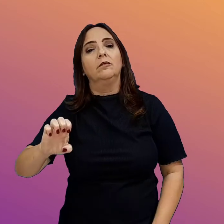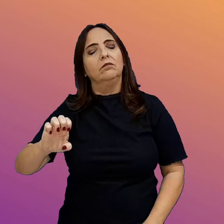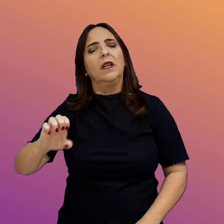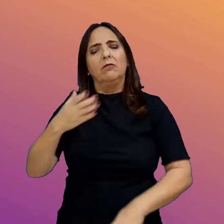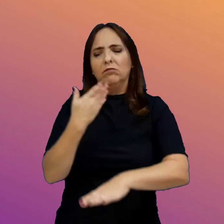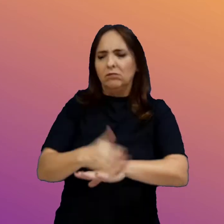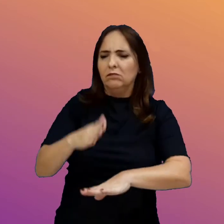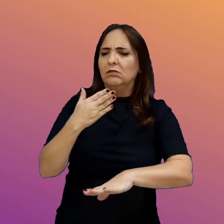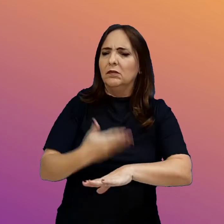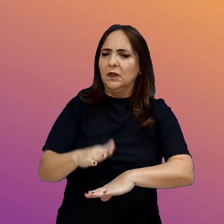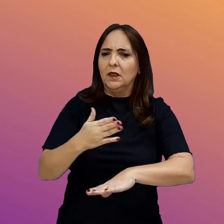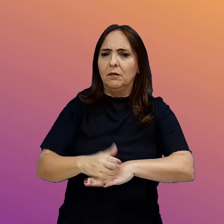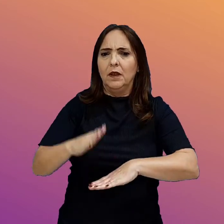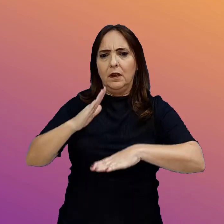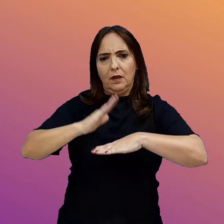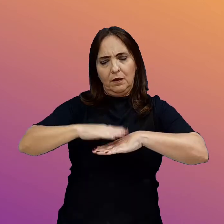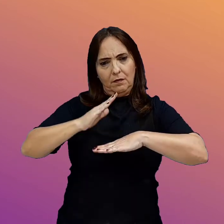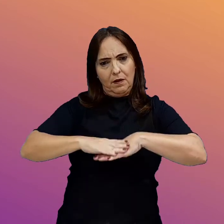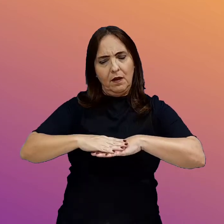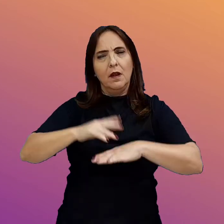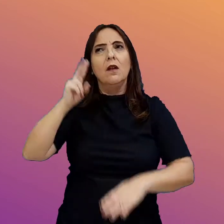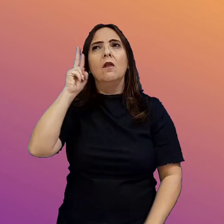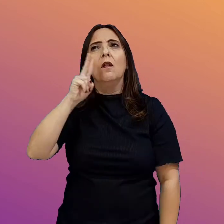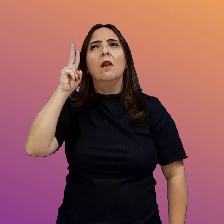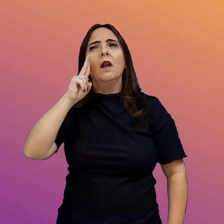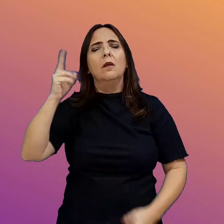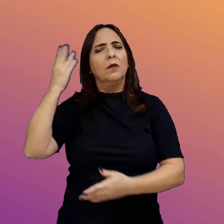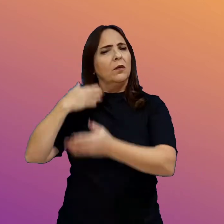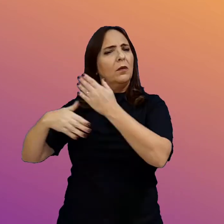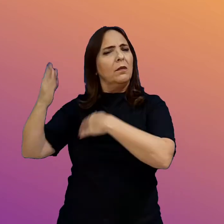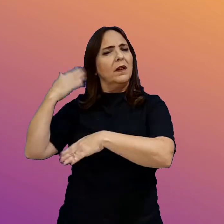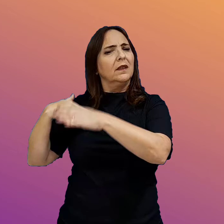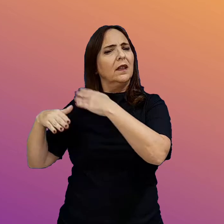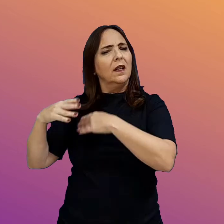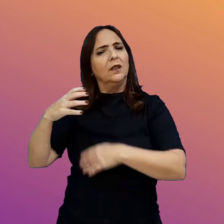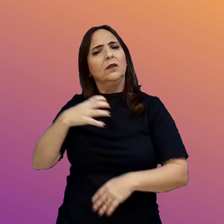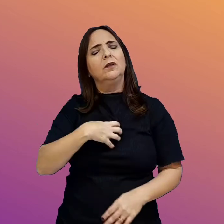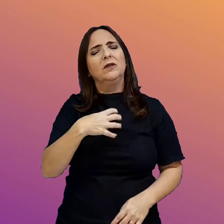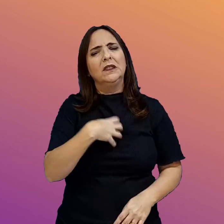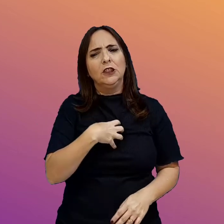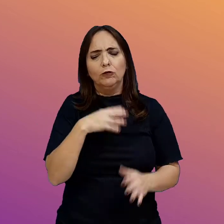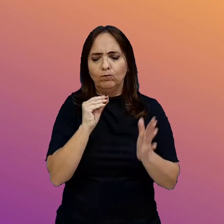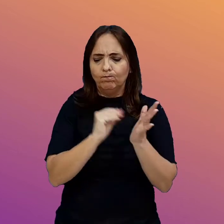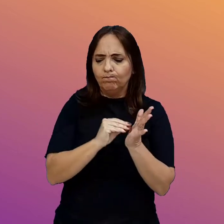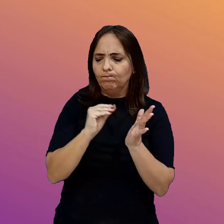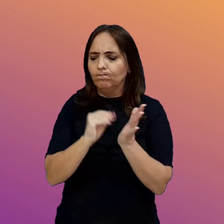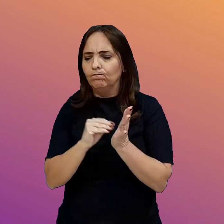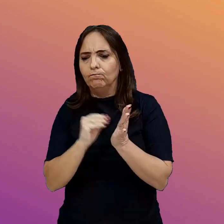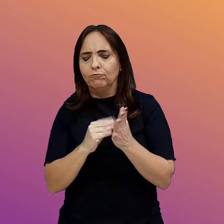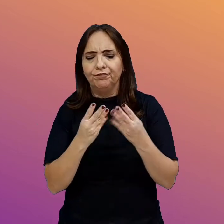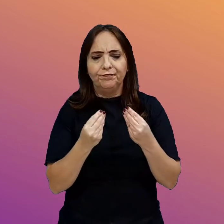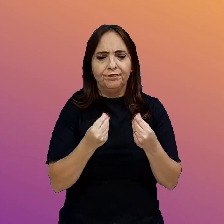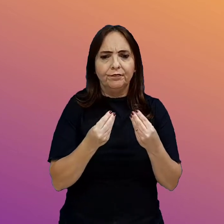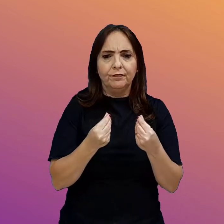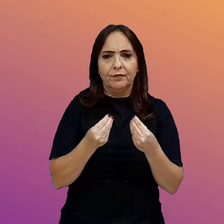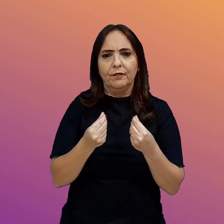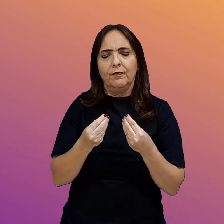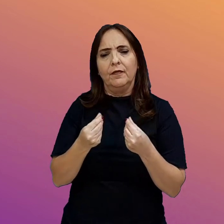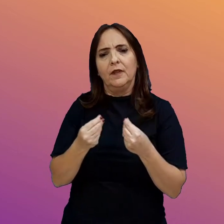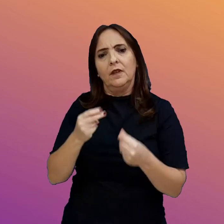si. Eu olho para trás e assim, eu sinto falta nos meus